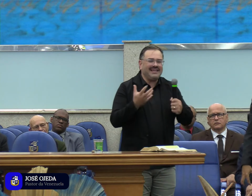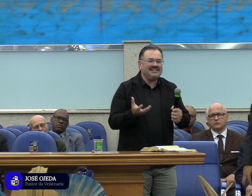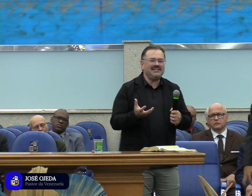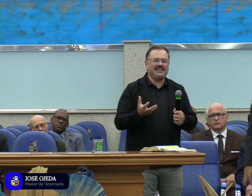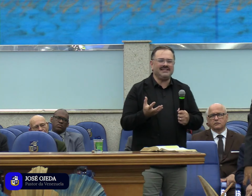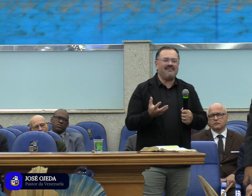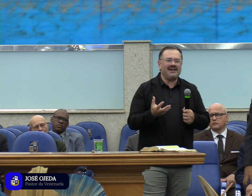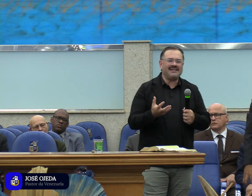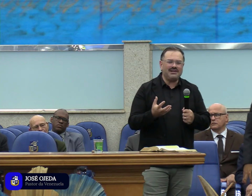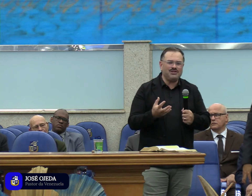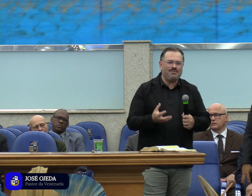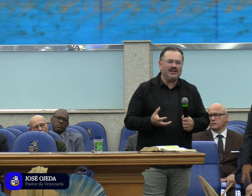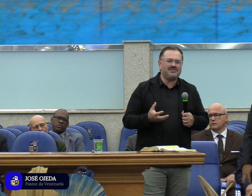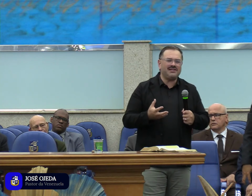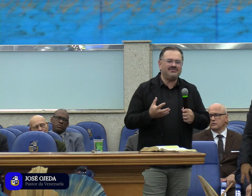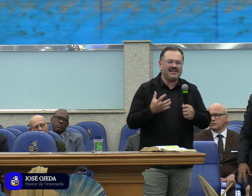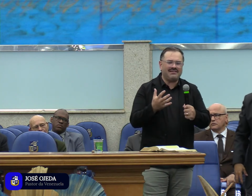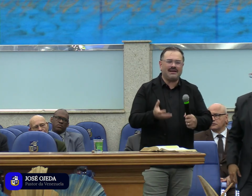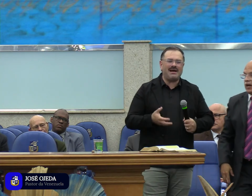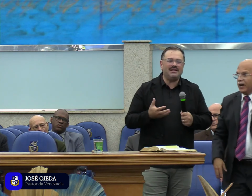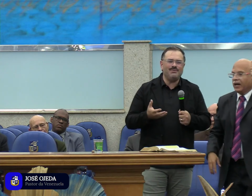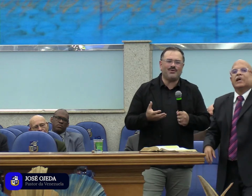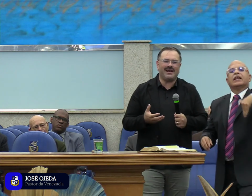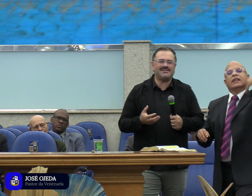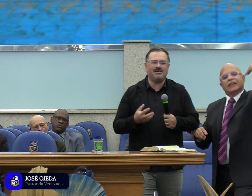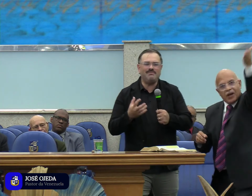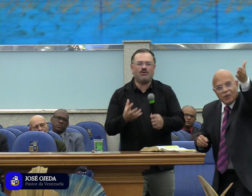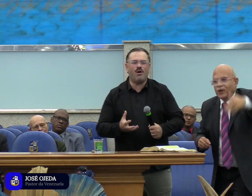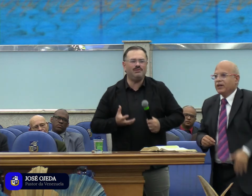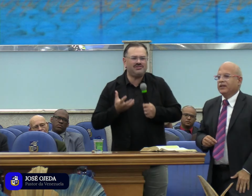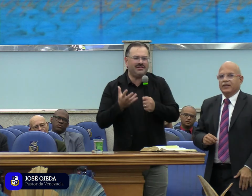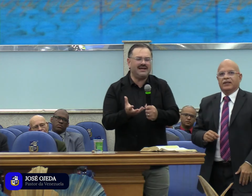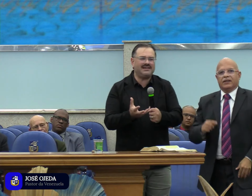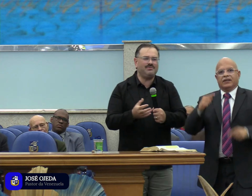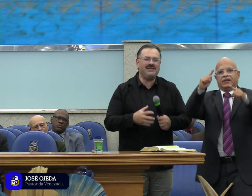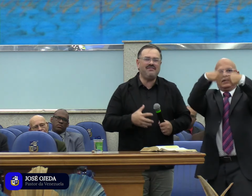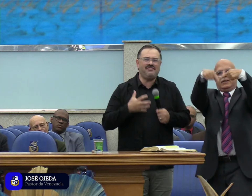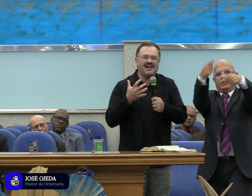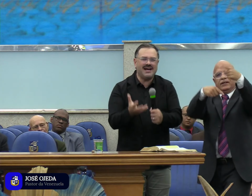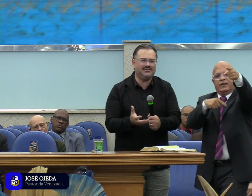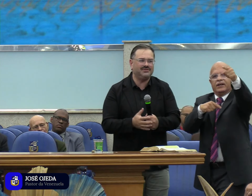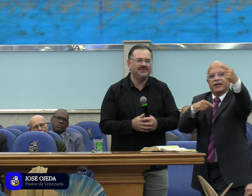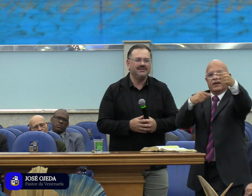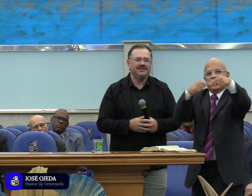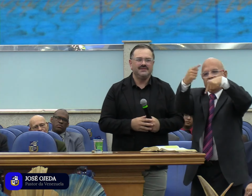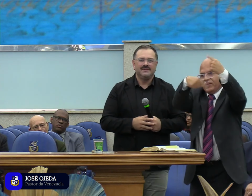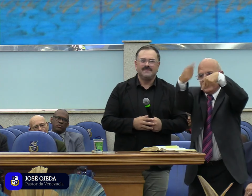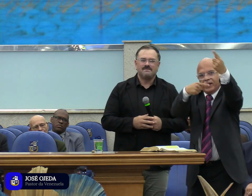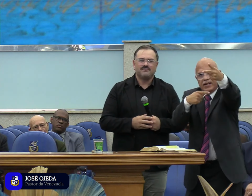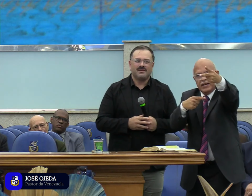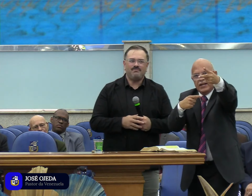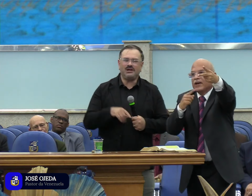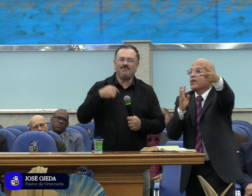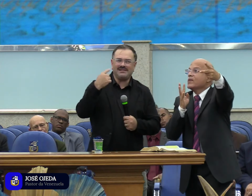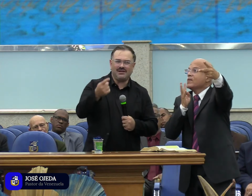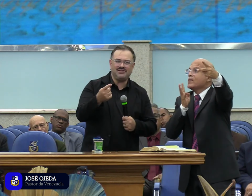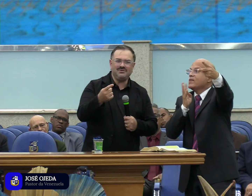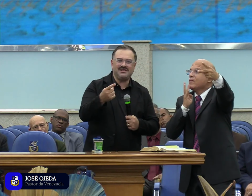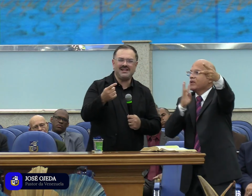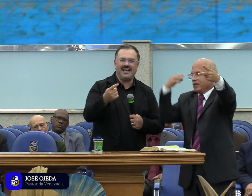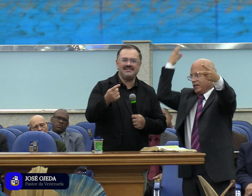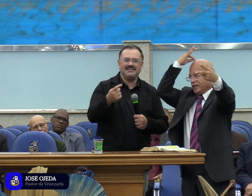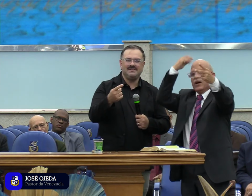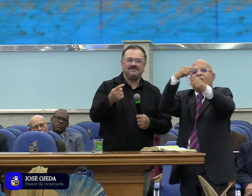eu entendi que na verdade o Espírito Santo estava trabalhando no meu coração e me comissionando, me enviando. Pode passar o